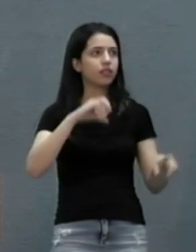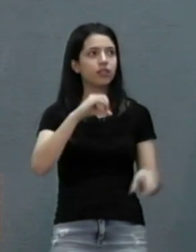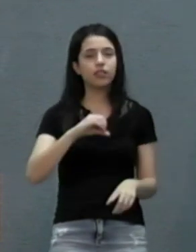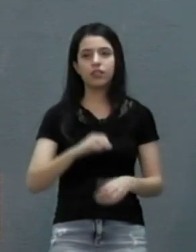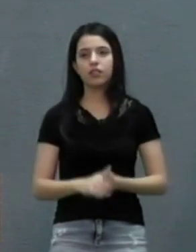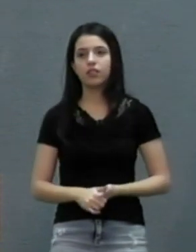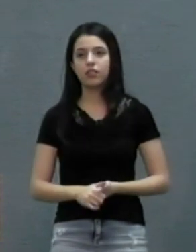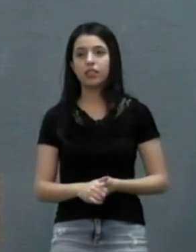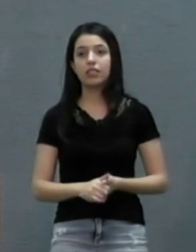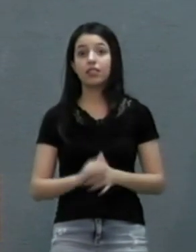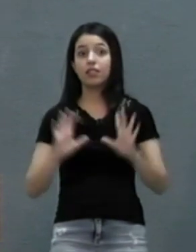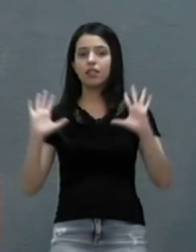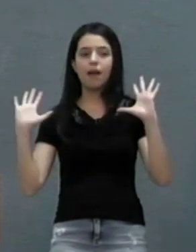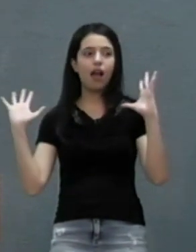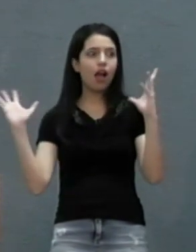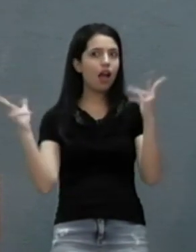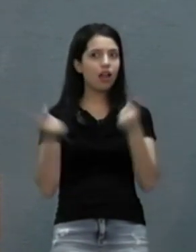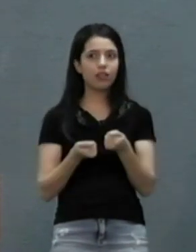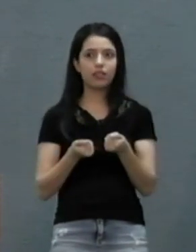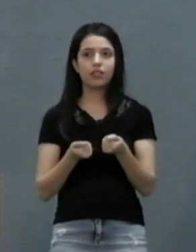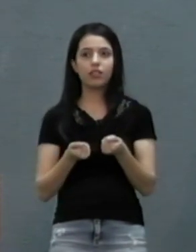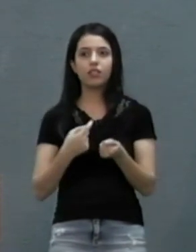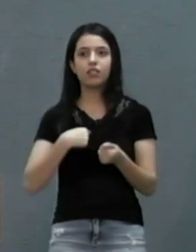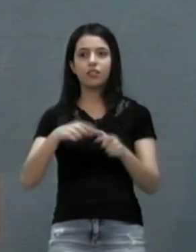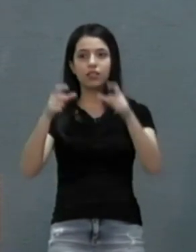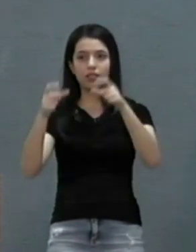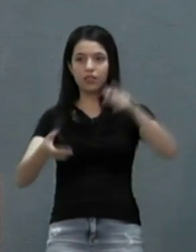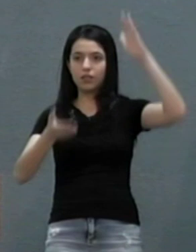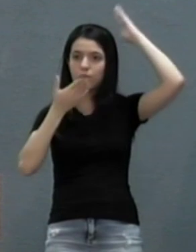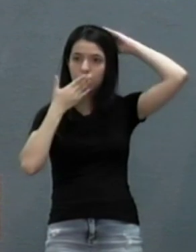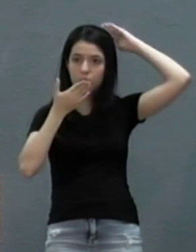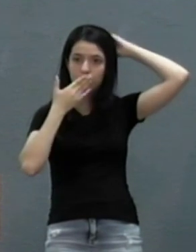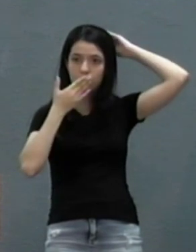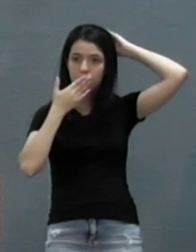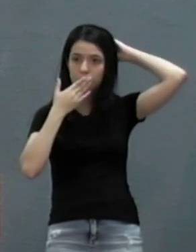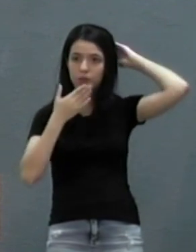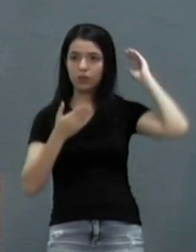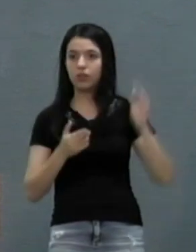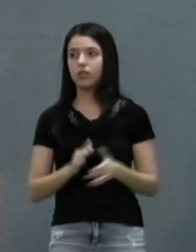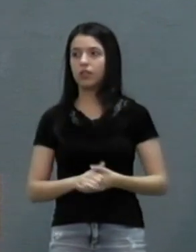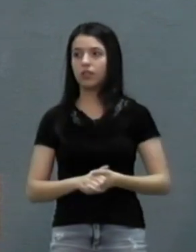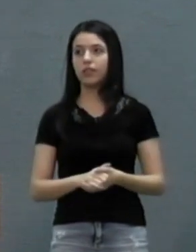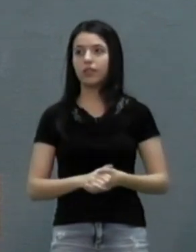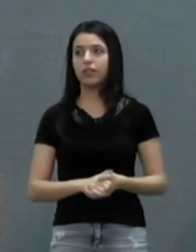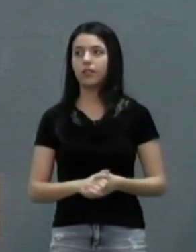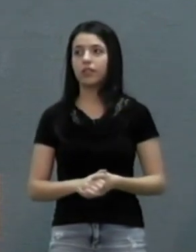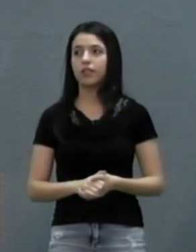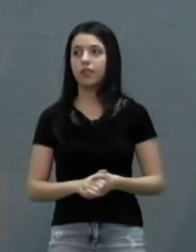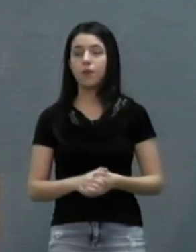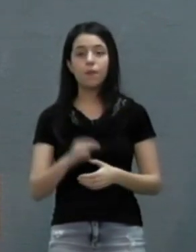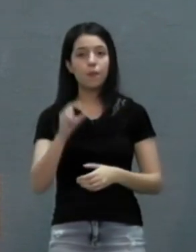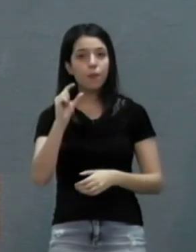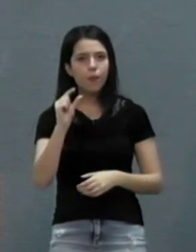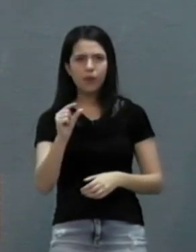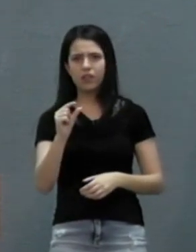ficou maravilhosa, estive até ali nas aldeias, e também poucas vezes nossos indígenas